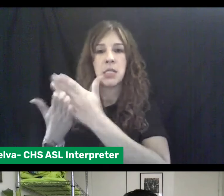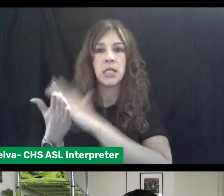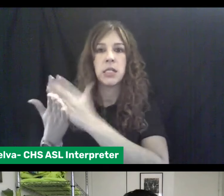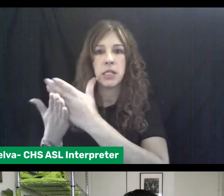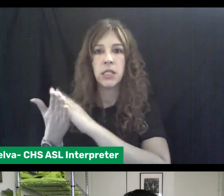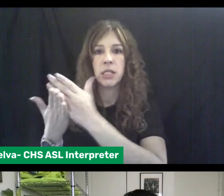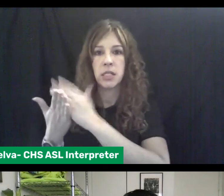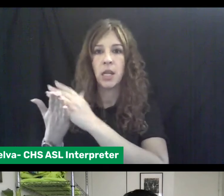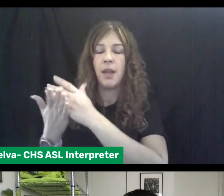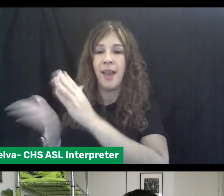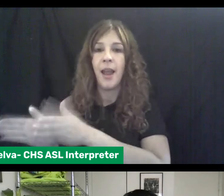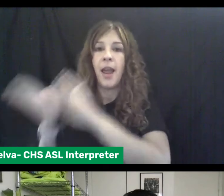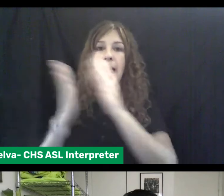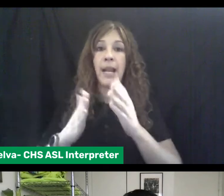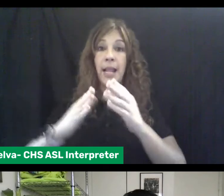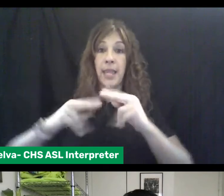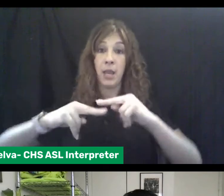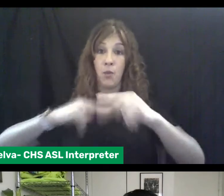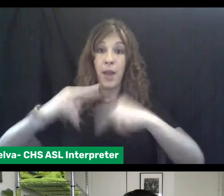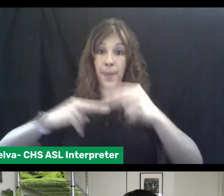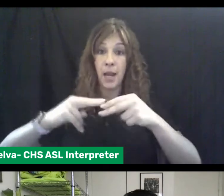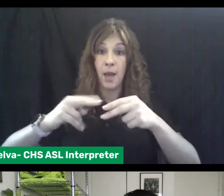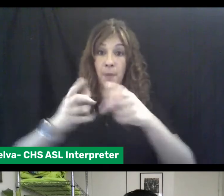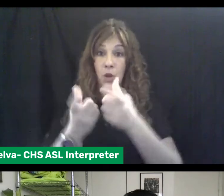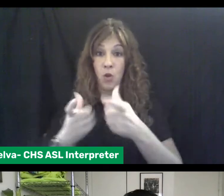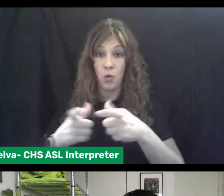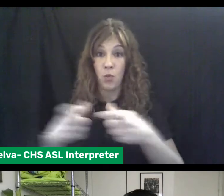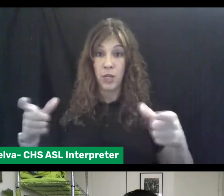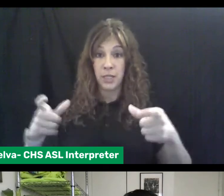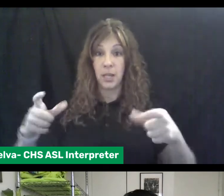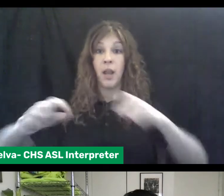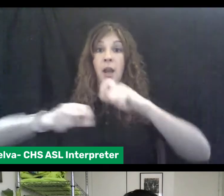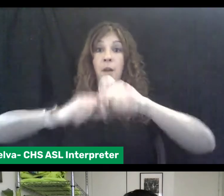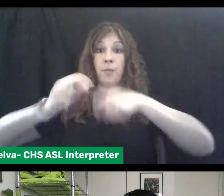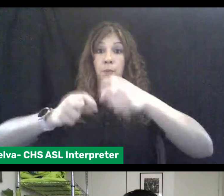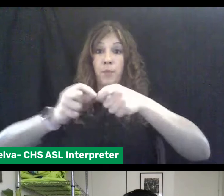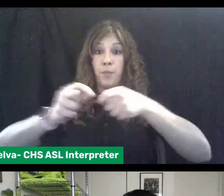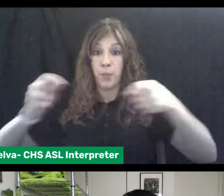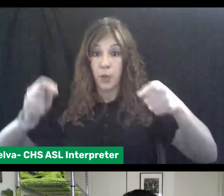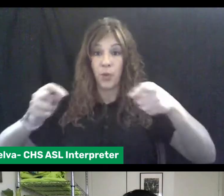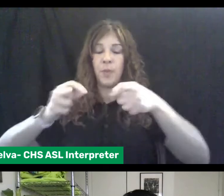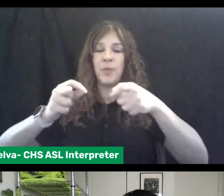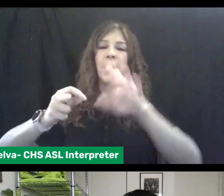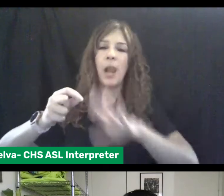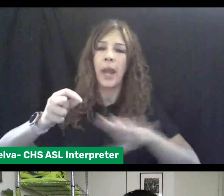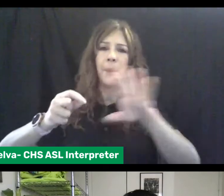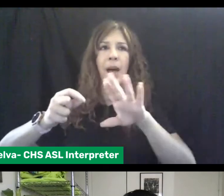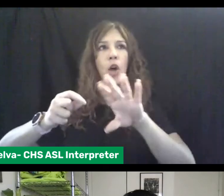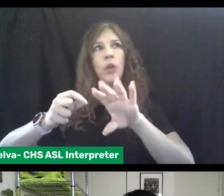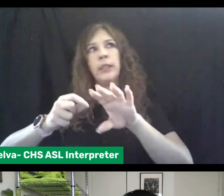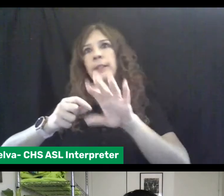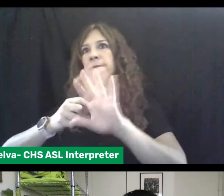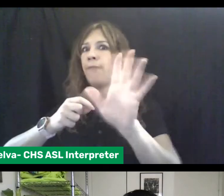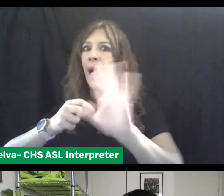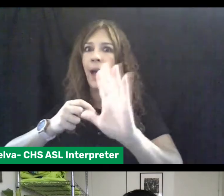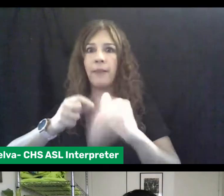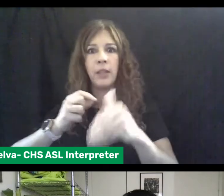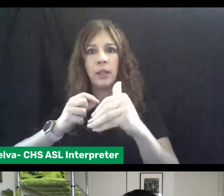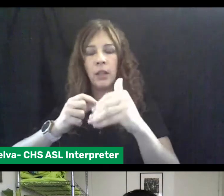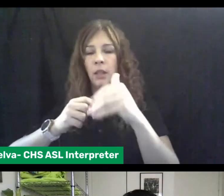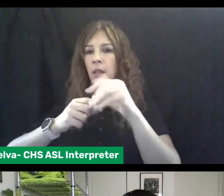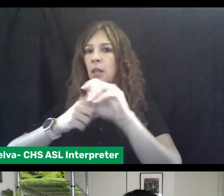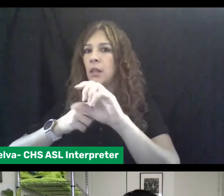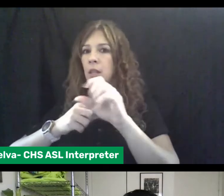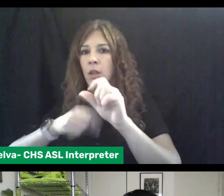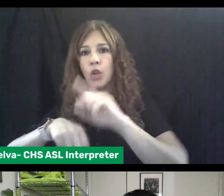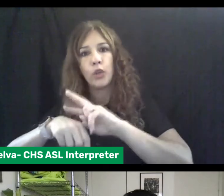cocer a las 2 o 3 de la mañana, los tamales, para irlos a vender a las 4 o las 5 de la mañana a la calle. Ese es